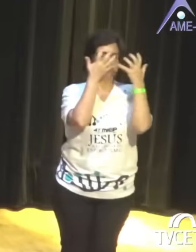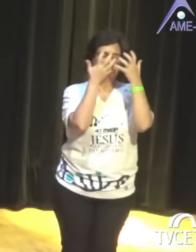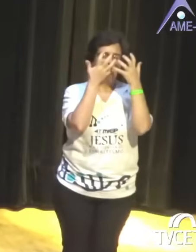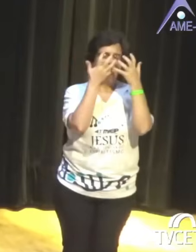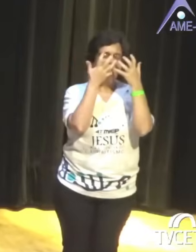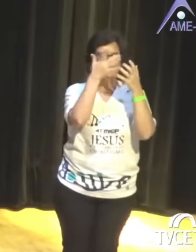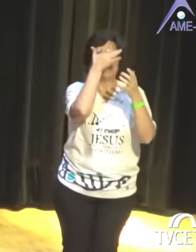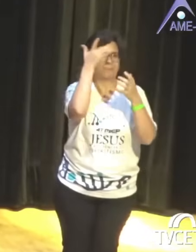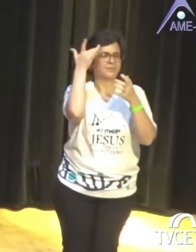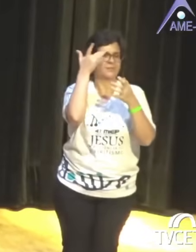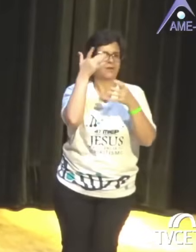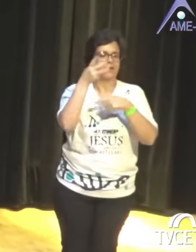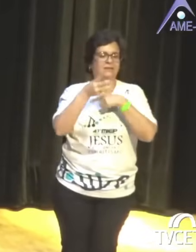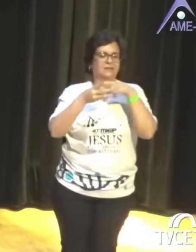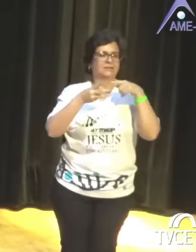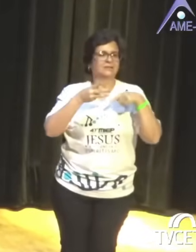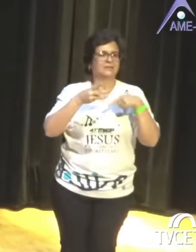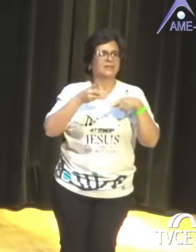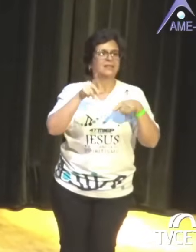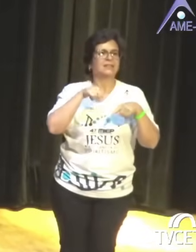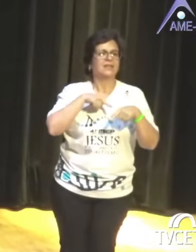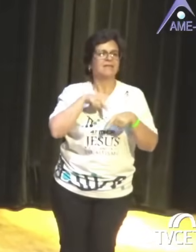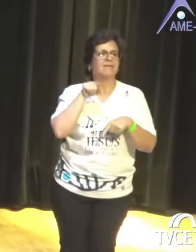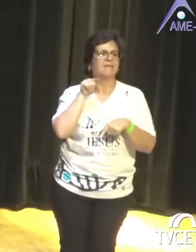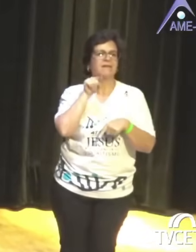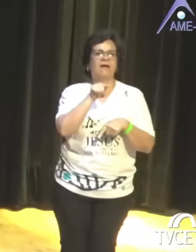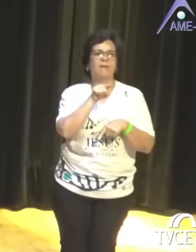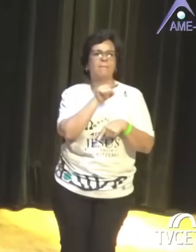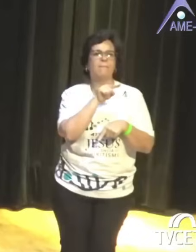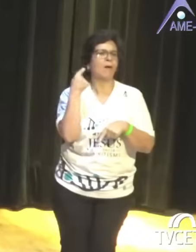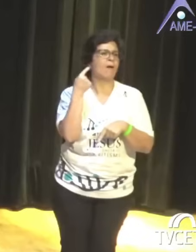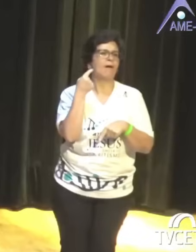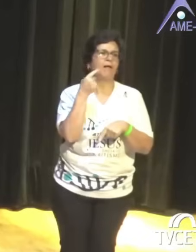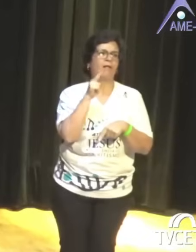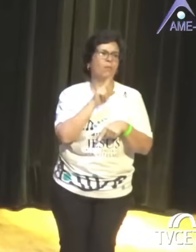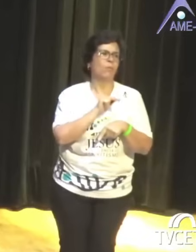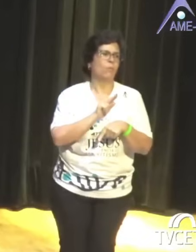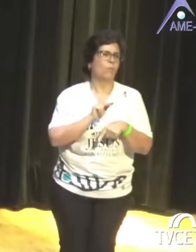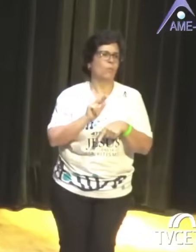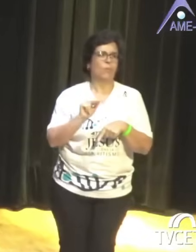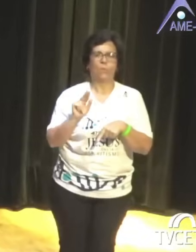desnorteia você não mor morre